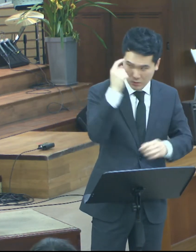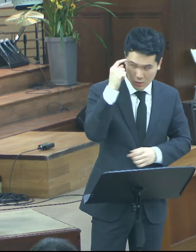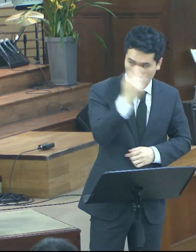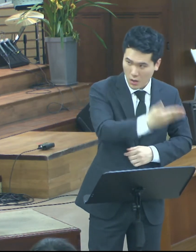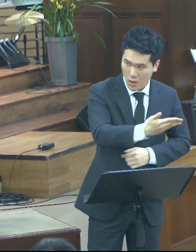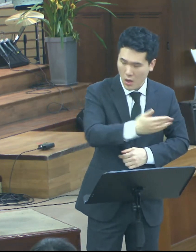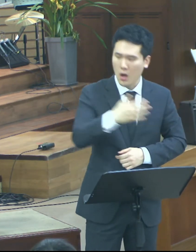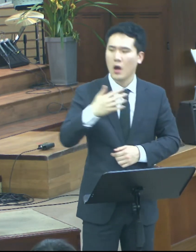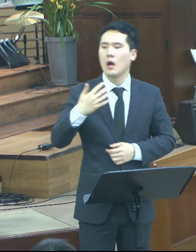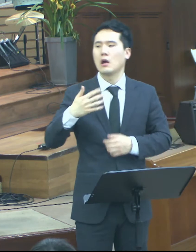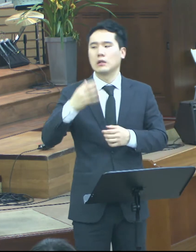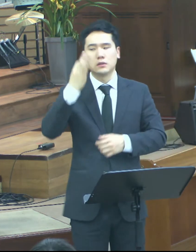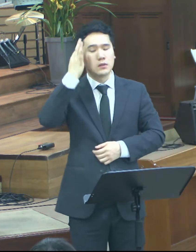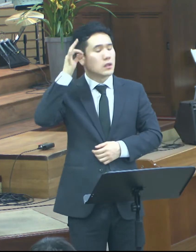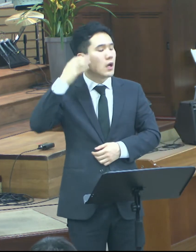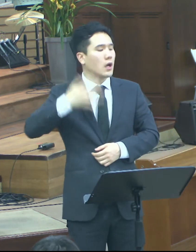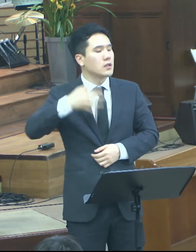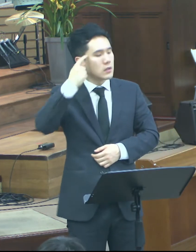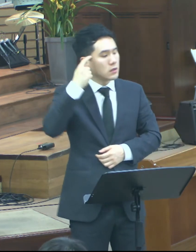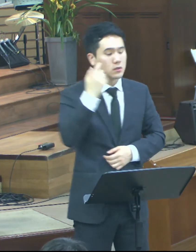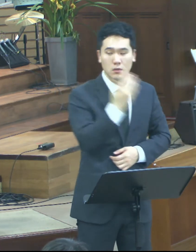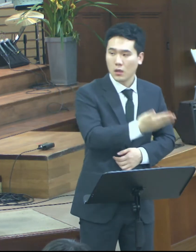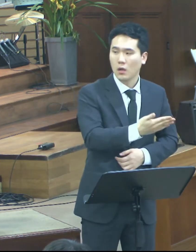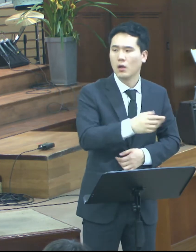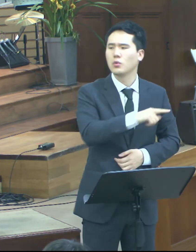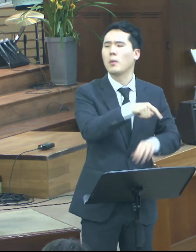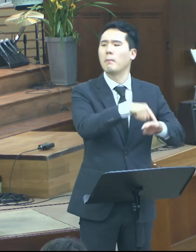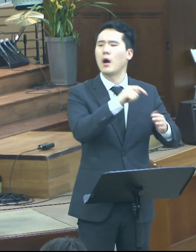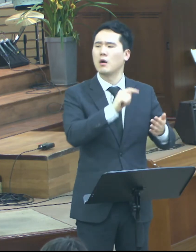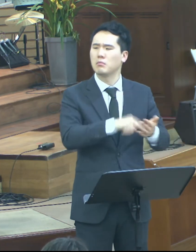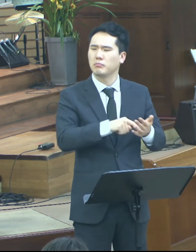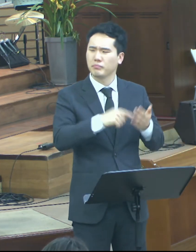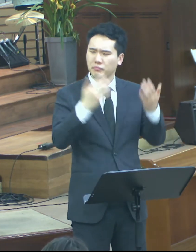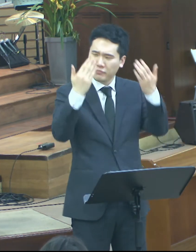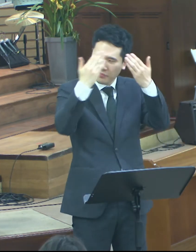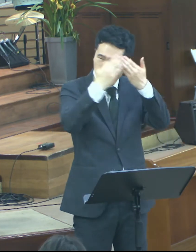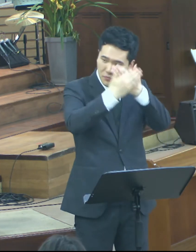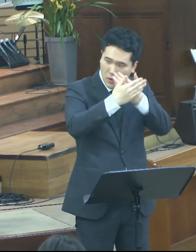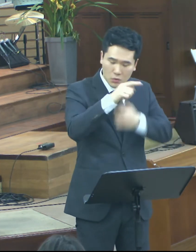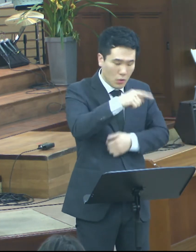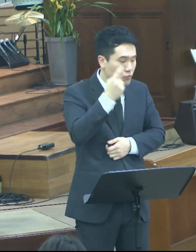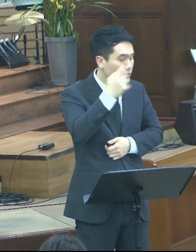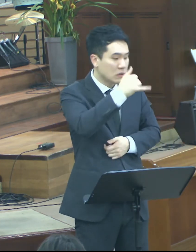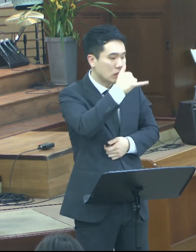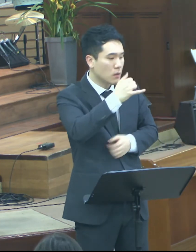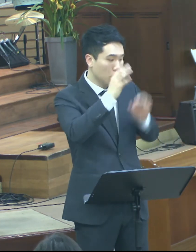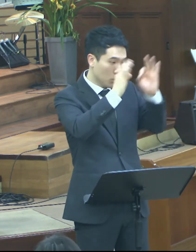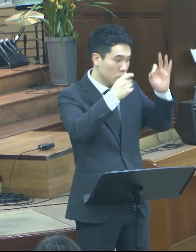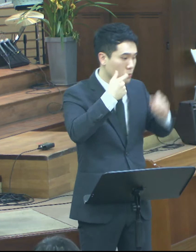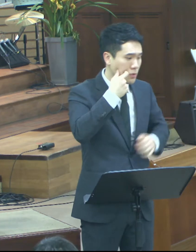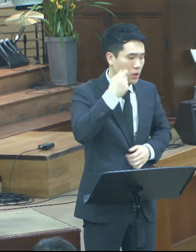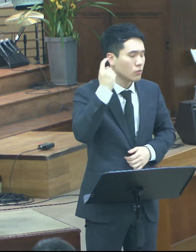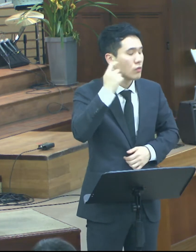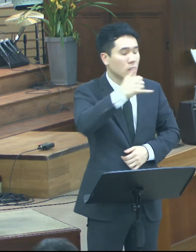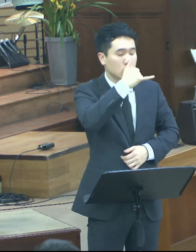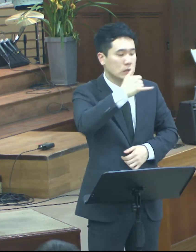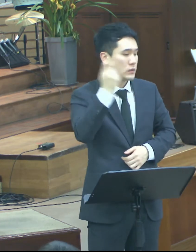깨닫지 못하느냐 너희 마음이 둔하냐 너희가 눈이 있어도 보지 못하며 귀가 있어도 듣지 못하느냐 또